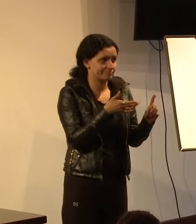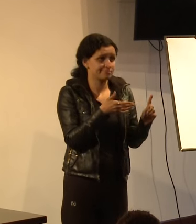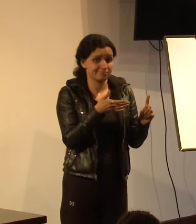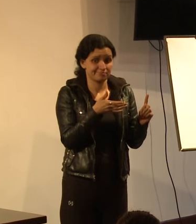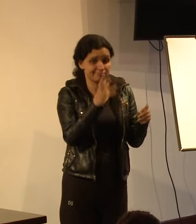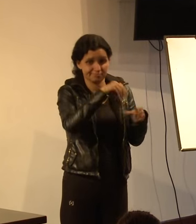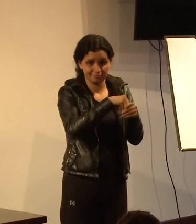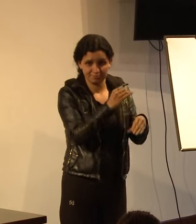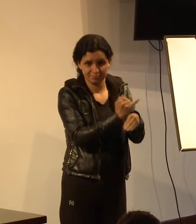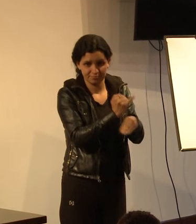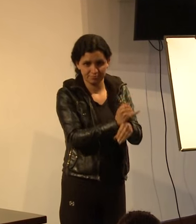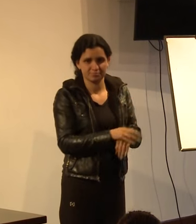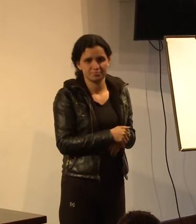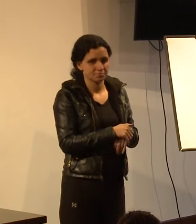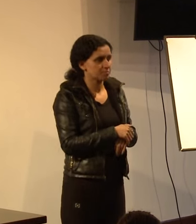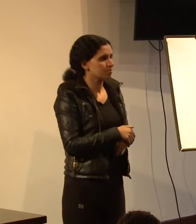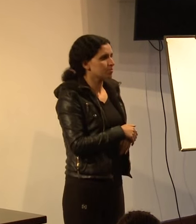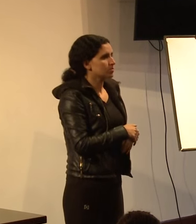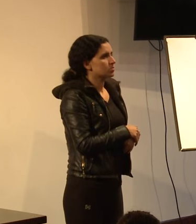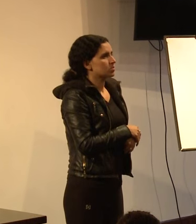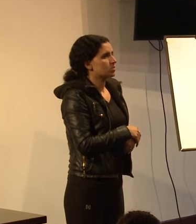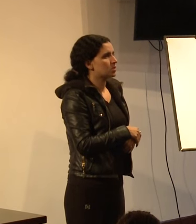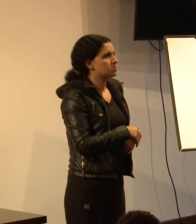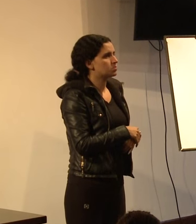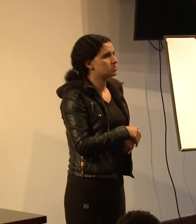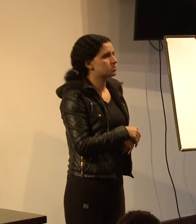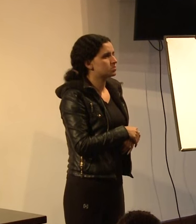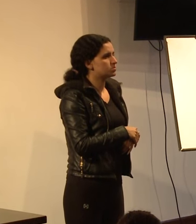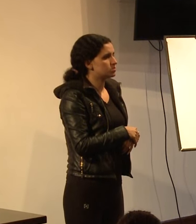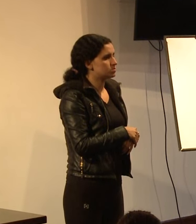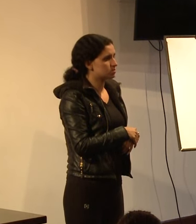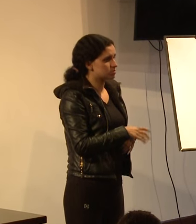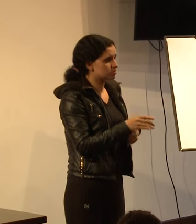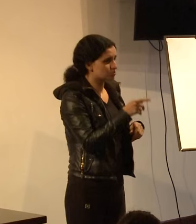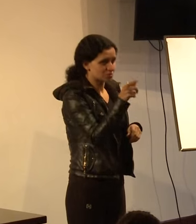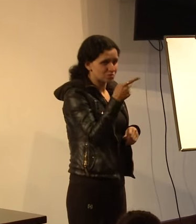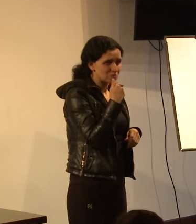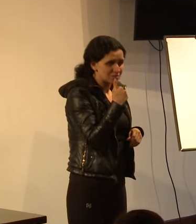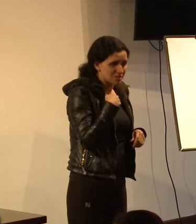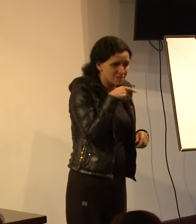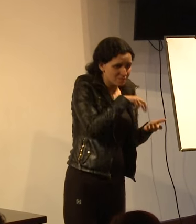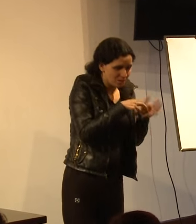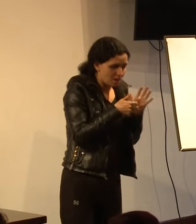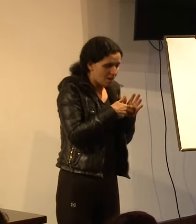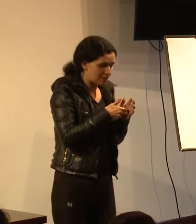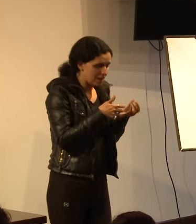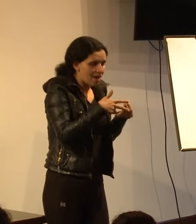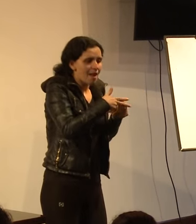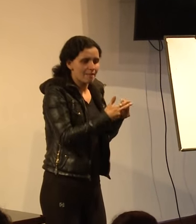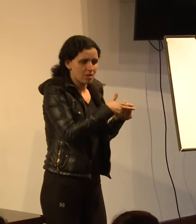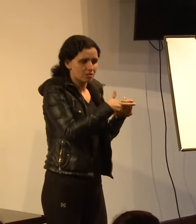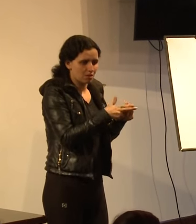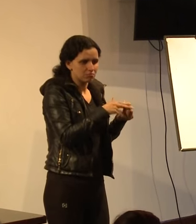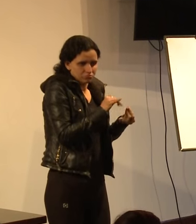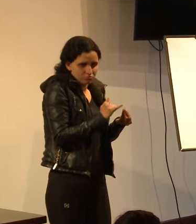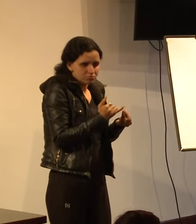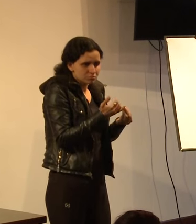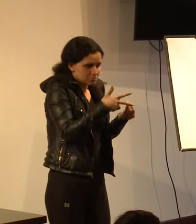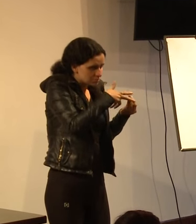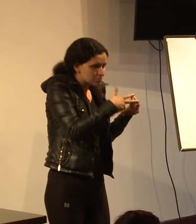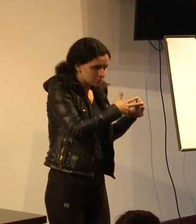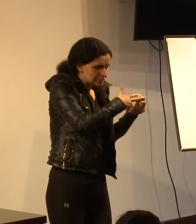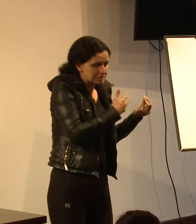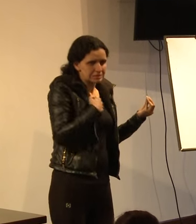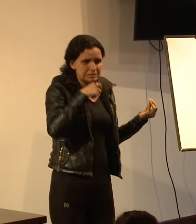como institucional. Pero más que eso que tú dices, que eso es una herramienta, eso es una manera de hacer. Yo tengo que hacerlo porque necesito, pero